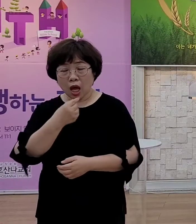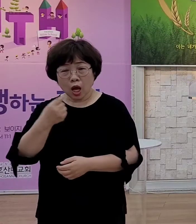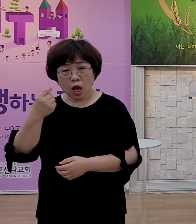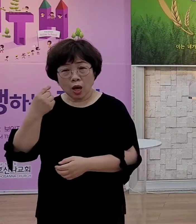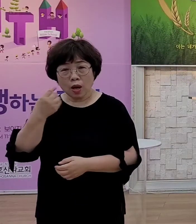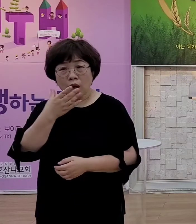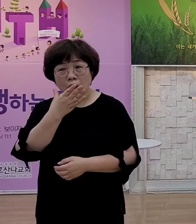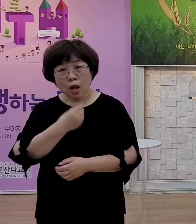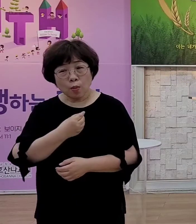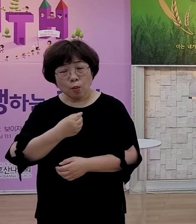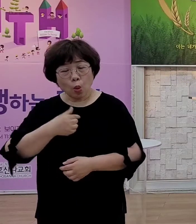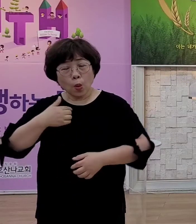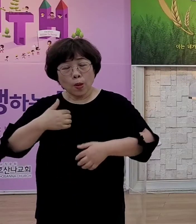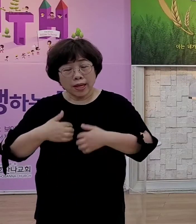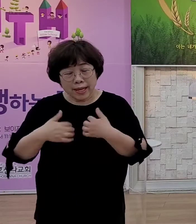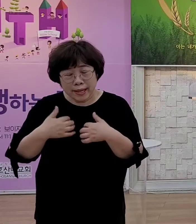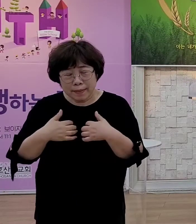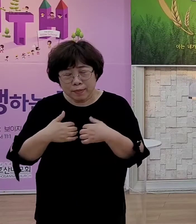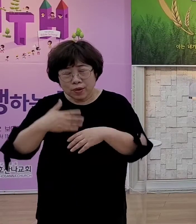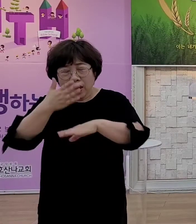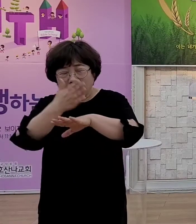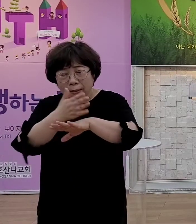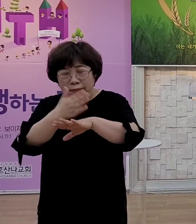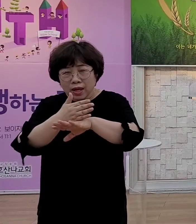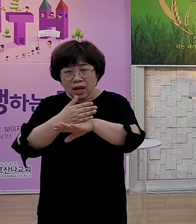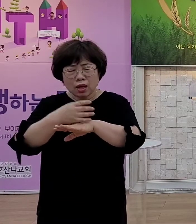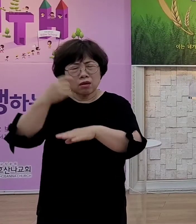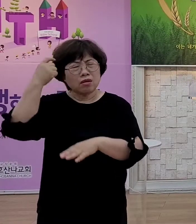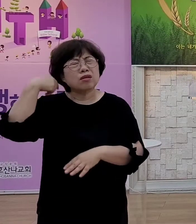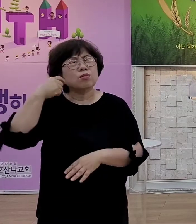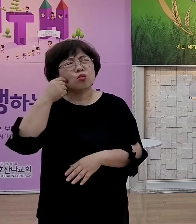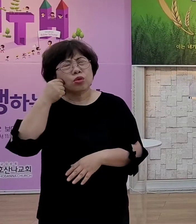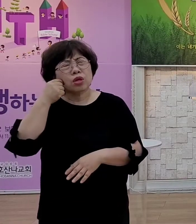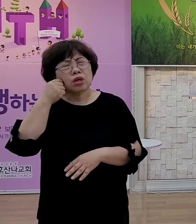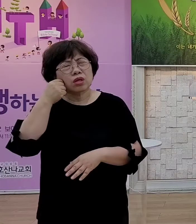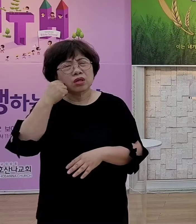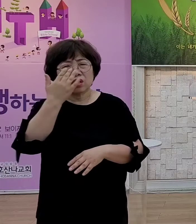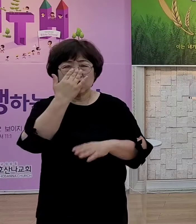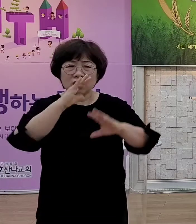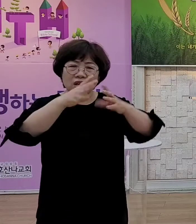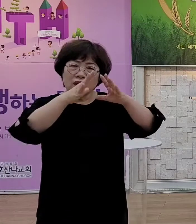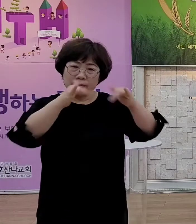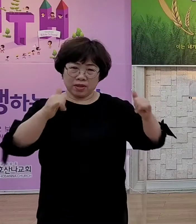행복도 기쁨도 감사도 느끼지 못했습니다.